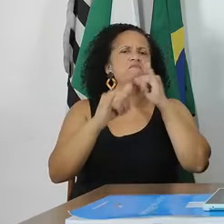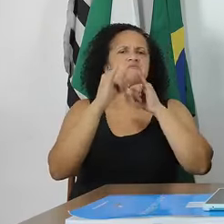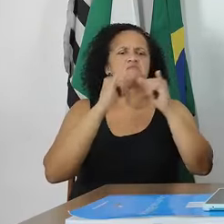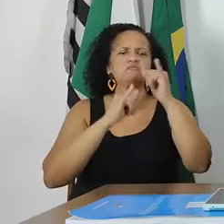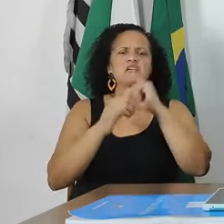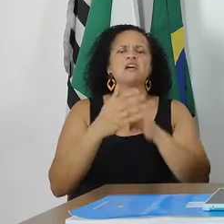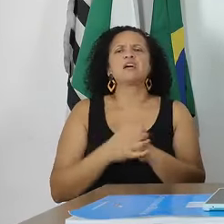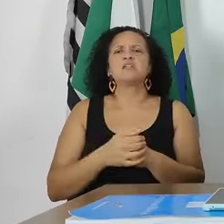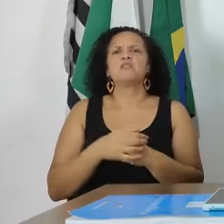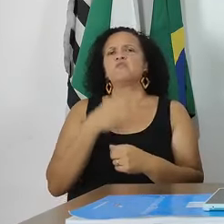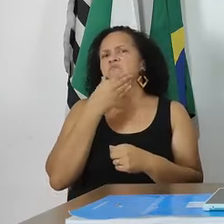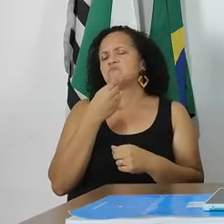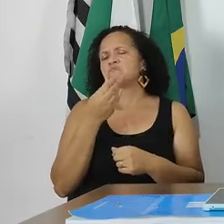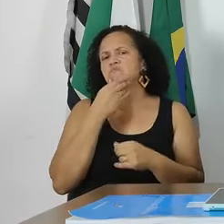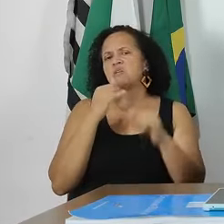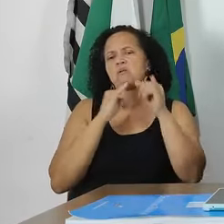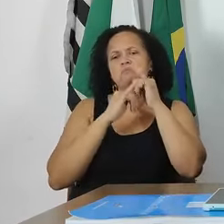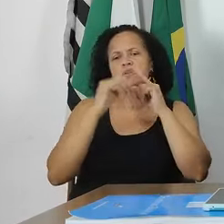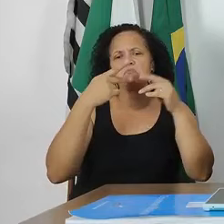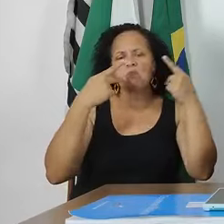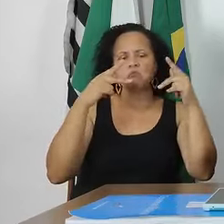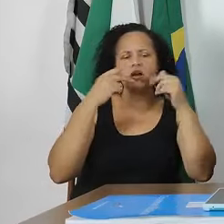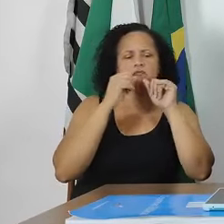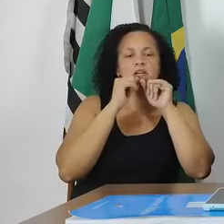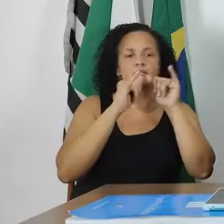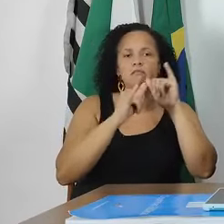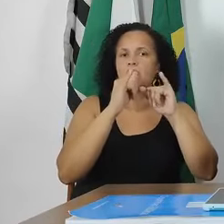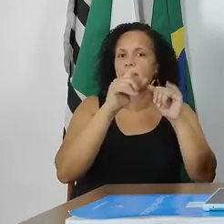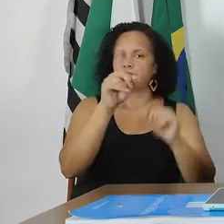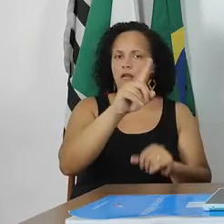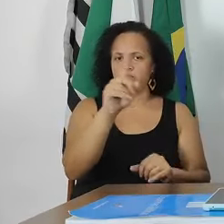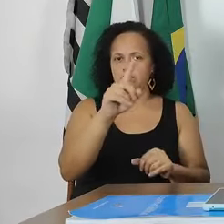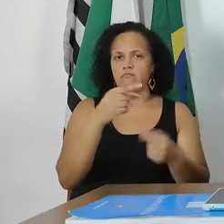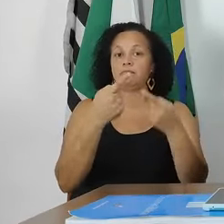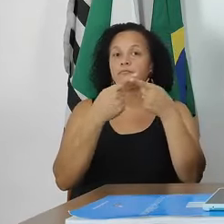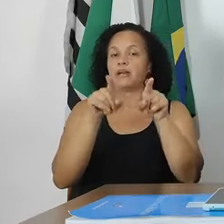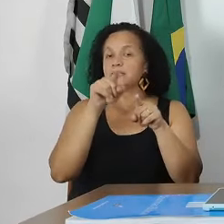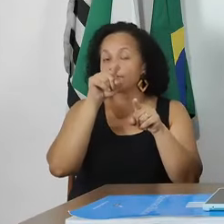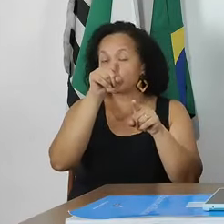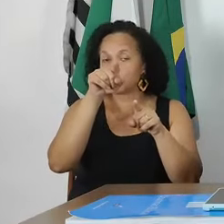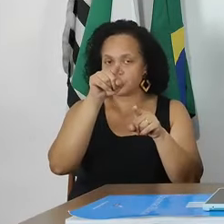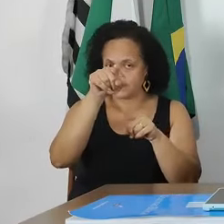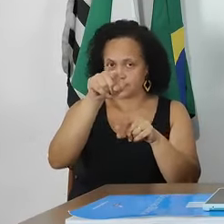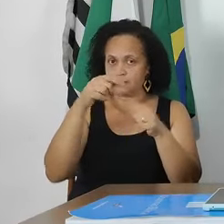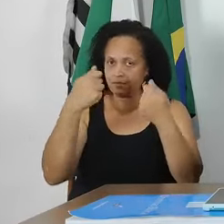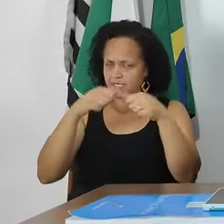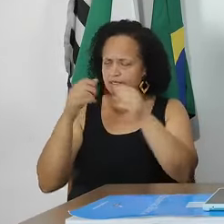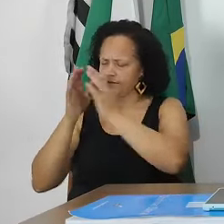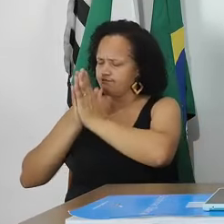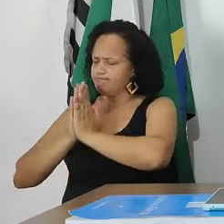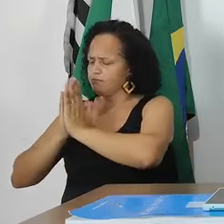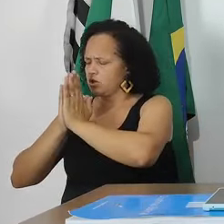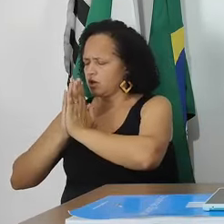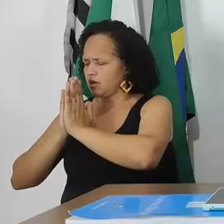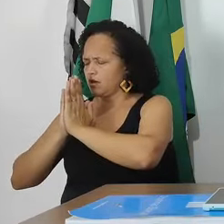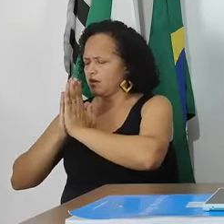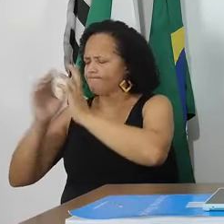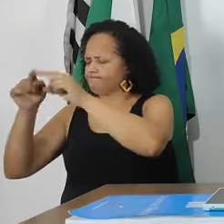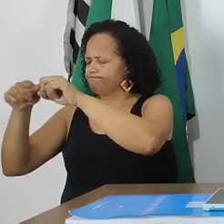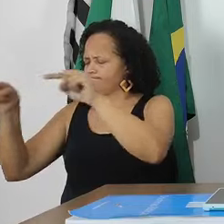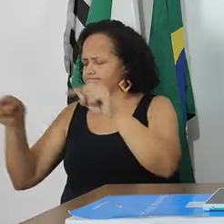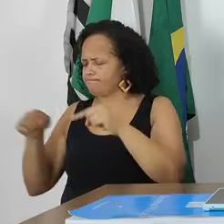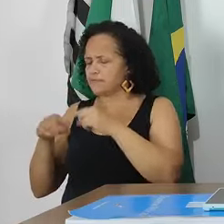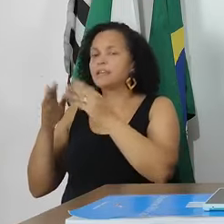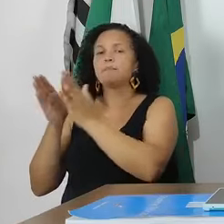você buscar lá no seu quarto, fechar sua porta, conhecer a verdade, né? Como que a gente conhecer a verdade? Meditando